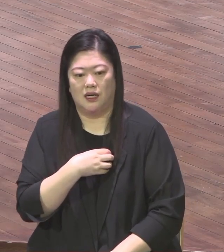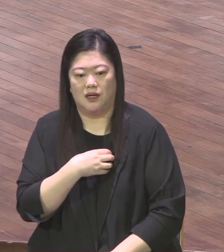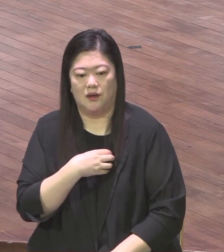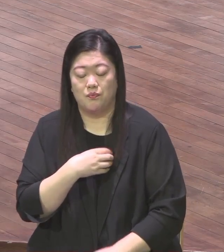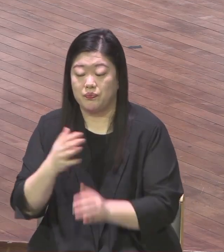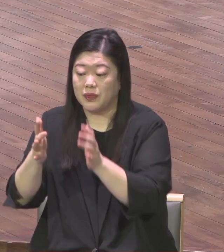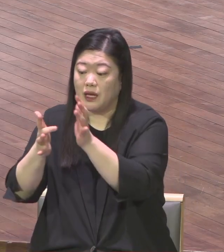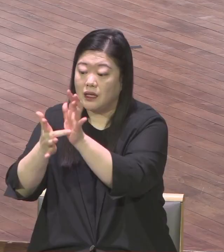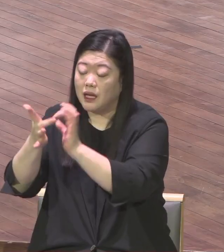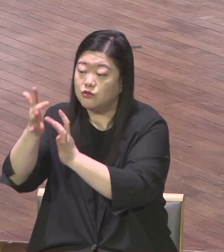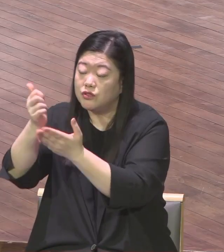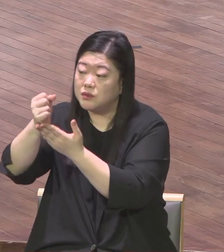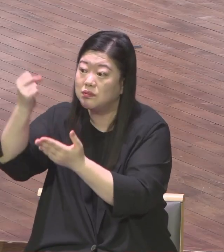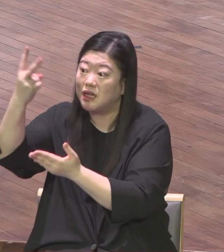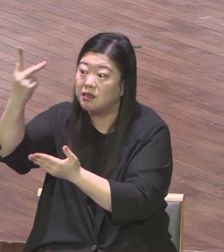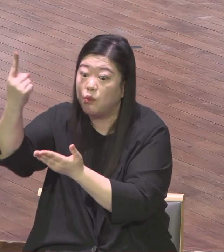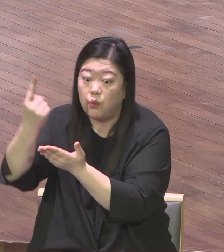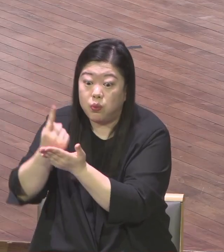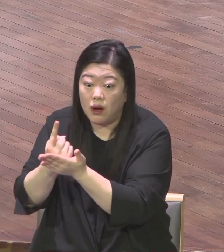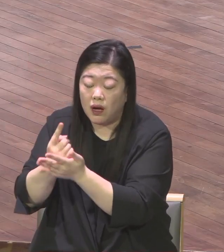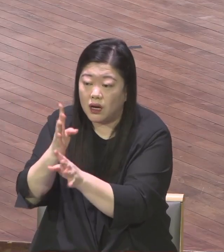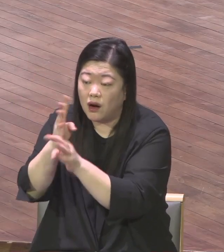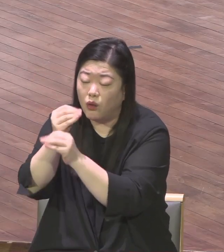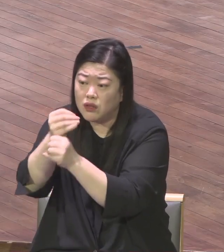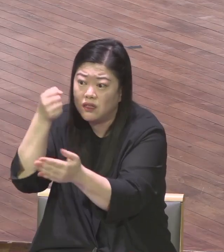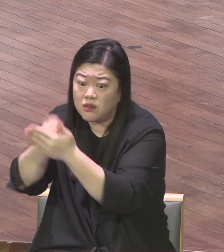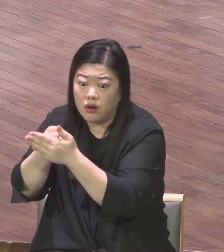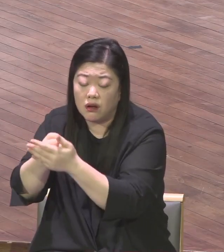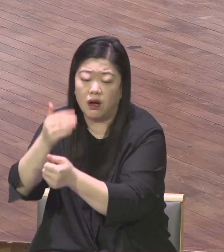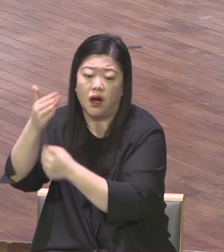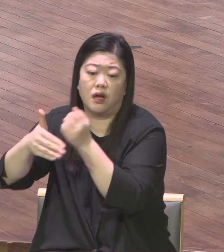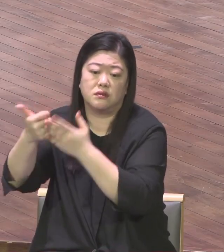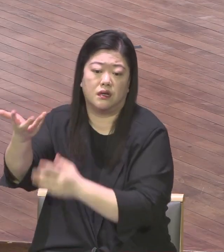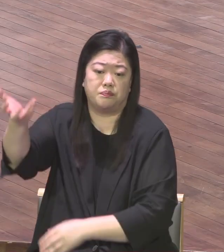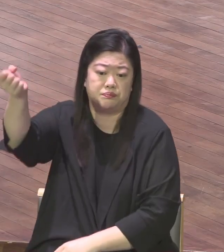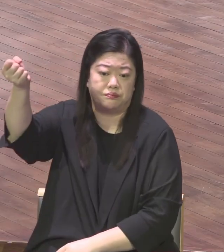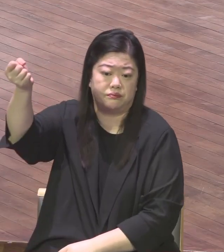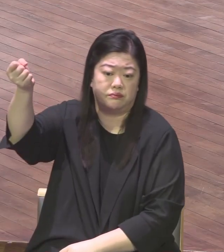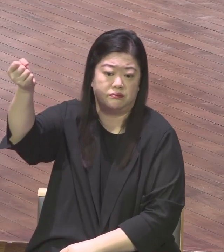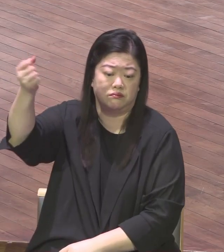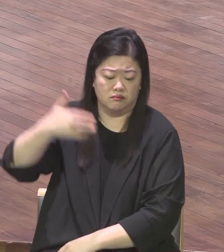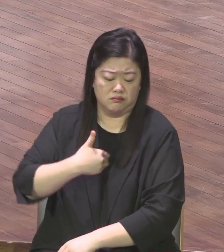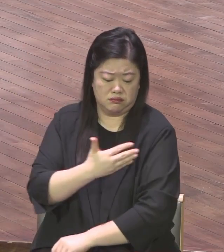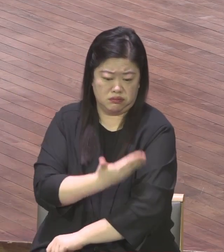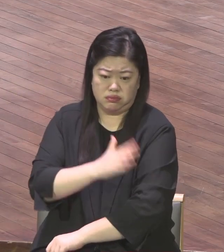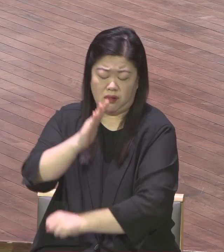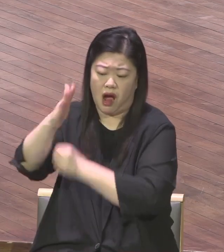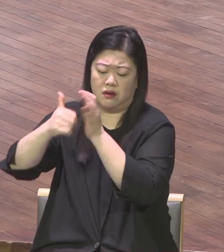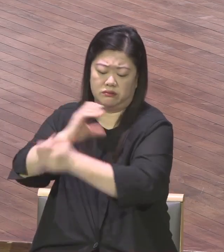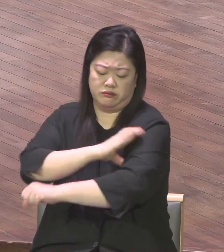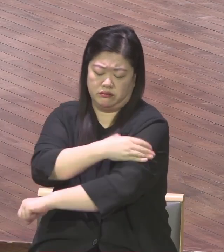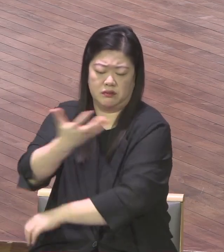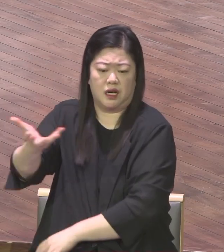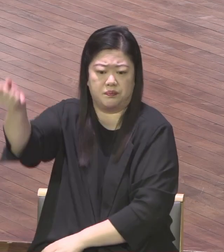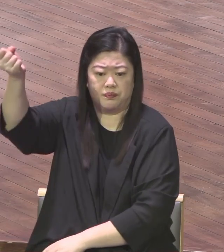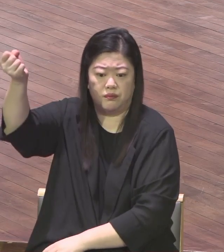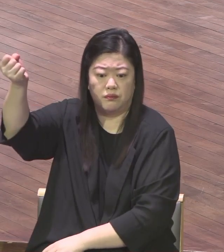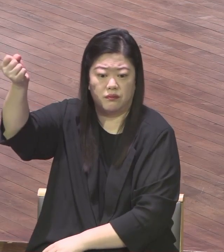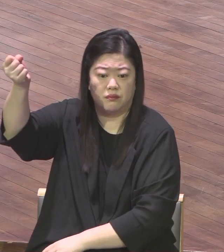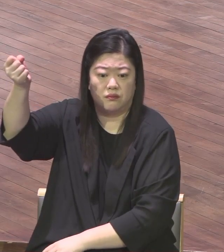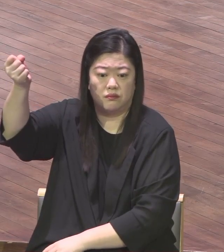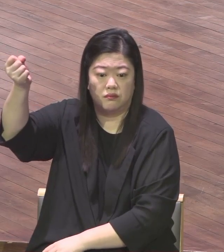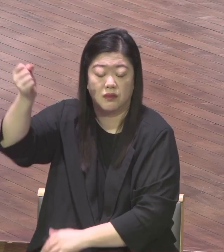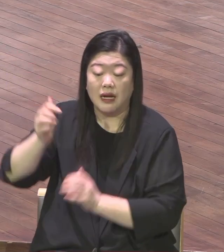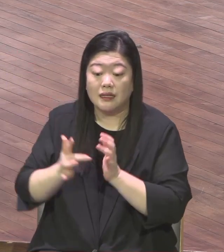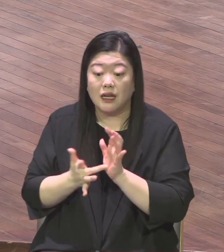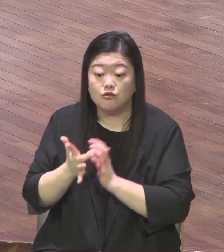기한은 아버지의 권한에 있다고 분명히 밝혔는데, 아멘. 아버지 하나님밖에 몰라. 예수님도